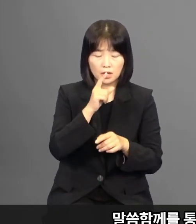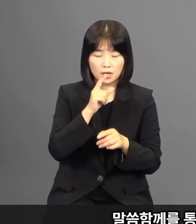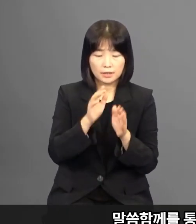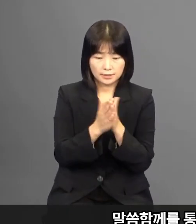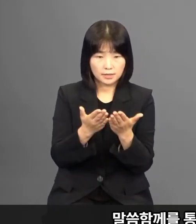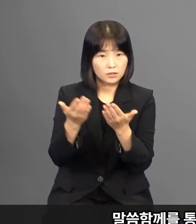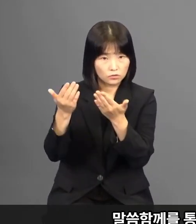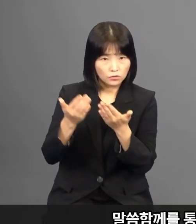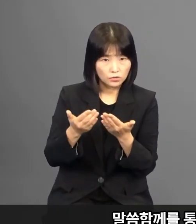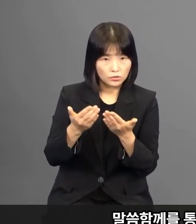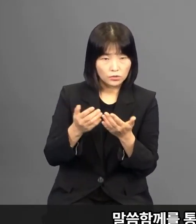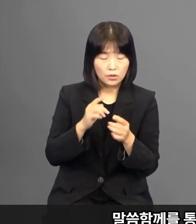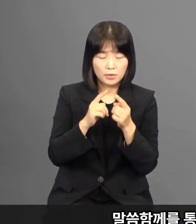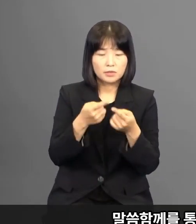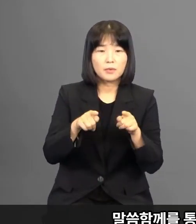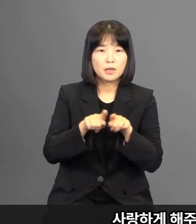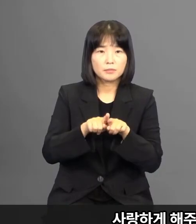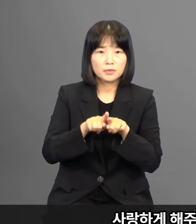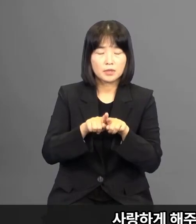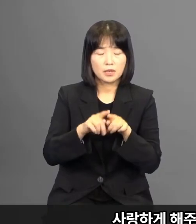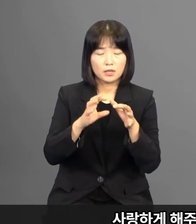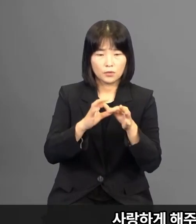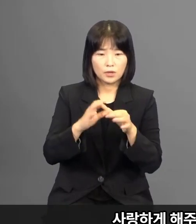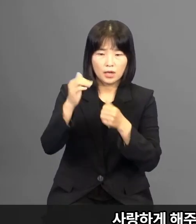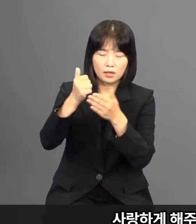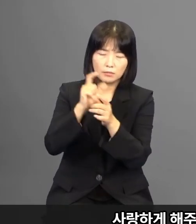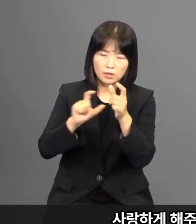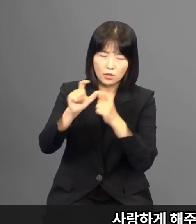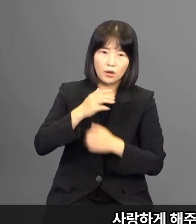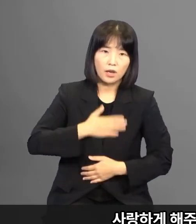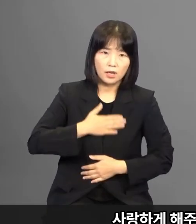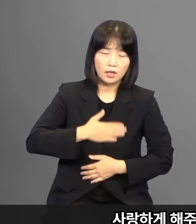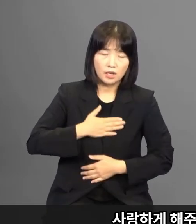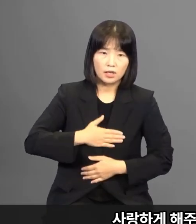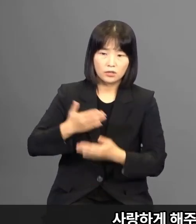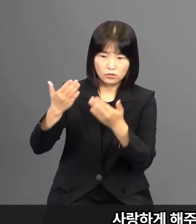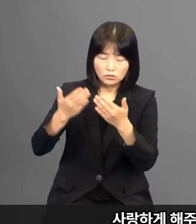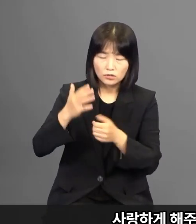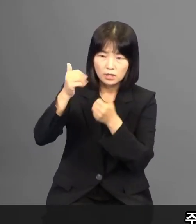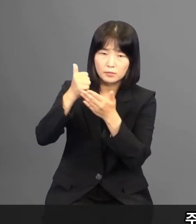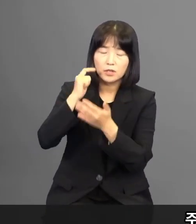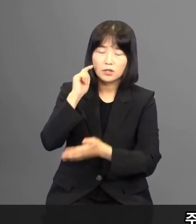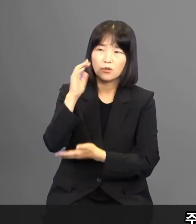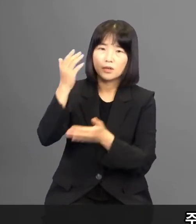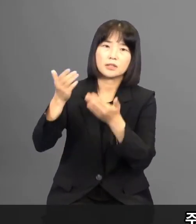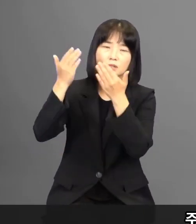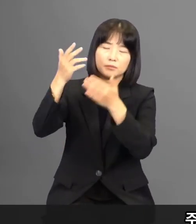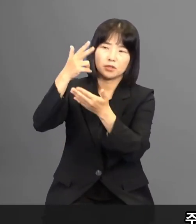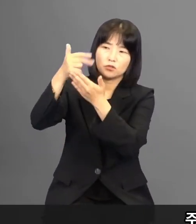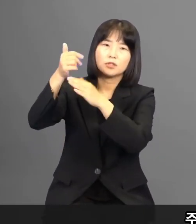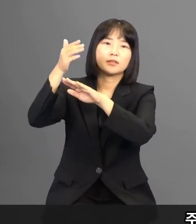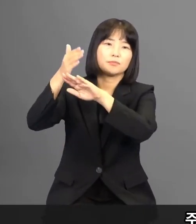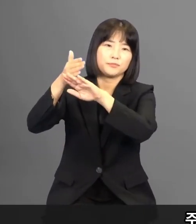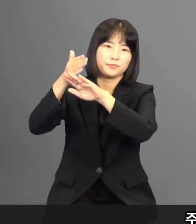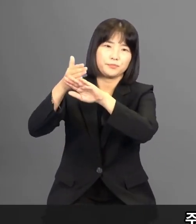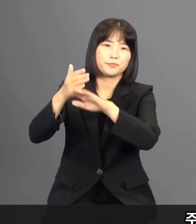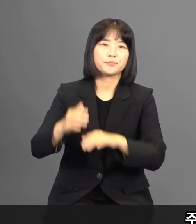말씀 함께를 통해 하나님을 더욱 알아가고 사랑하게 해주신 하나님께 영광 돌립니다. 주님 감사합니다.